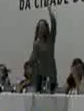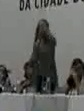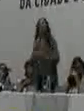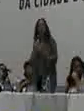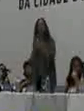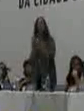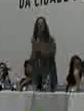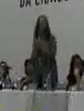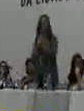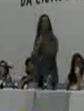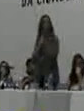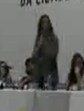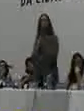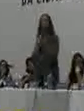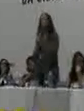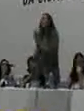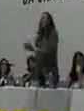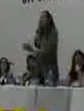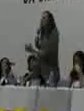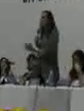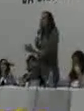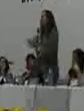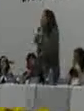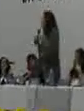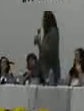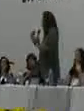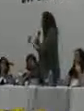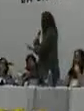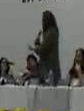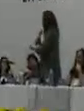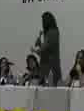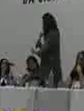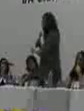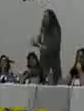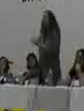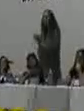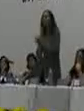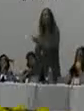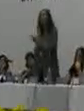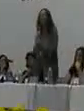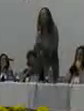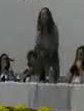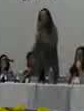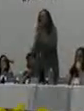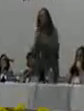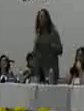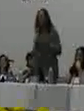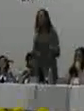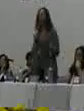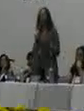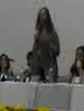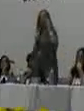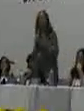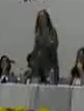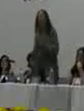a violência. E precisa comprovar se aumentou ou se tem mais denúncia. Na minha opinião, a leitura segunda é mais correta, mas a gente precisa comprovar isso